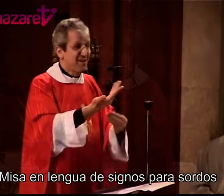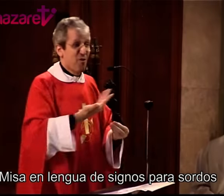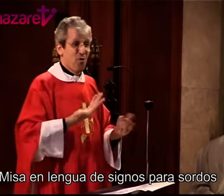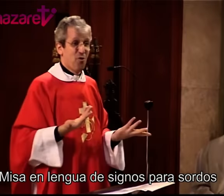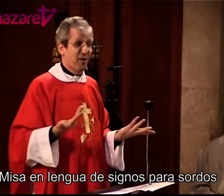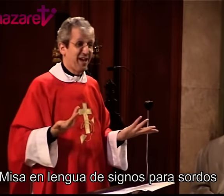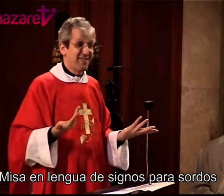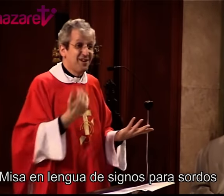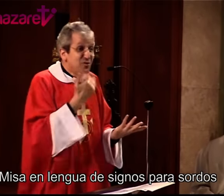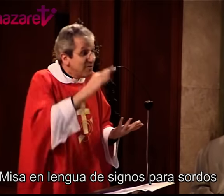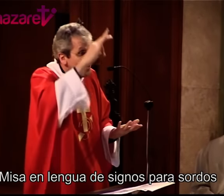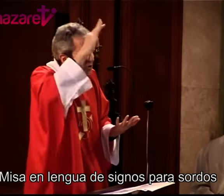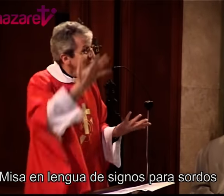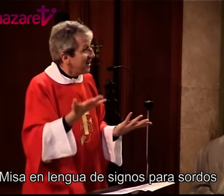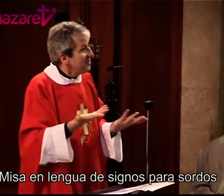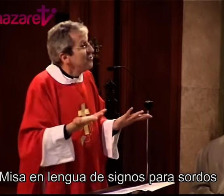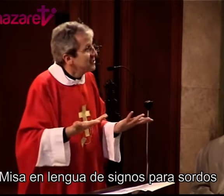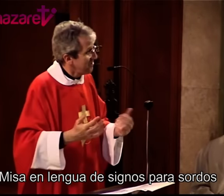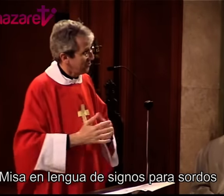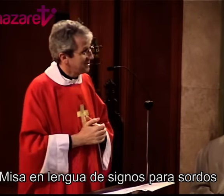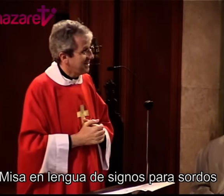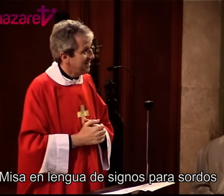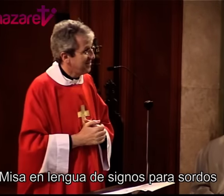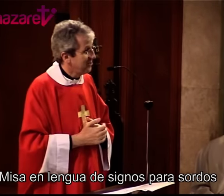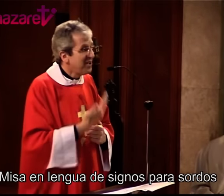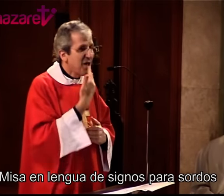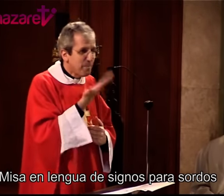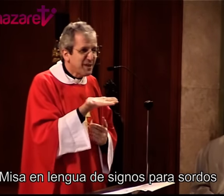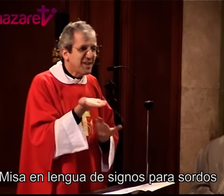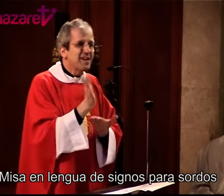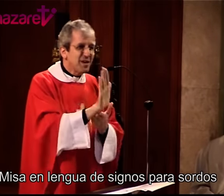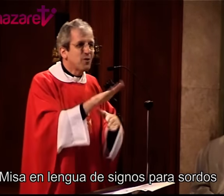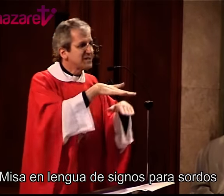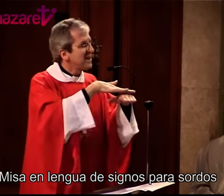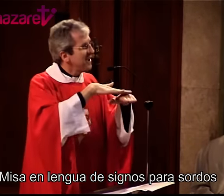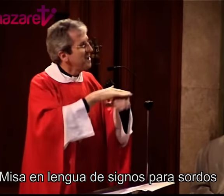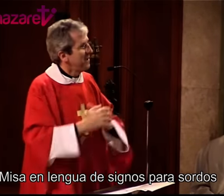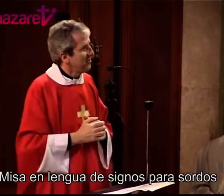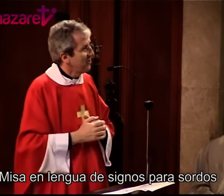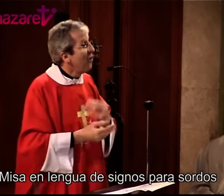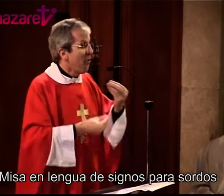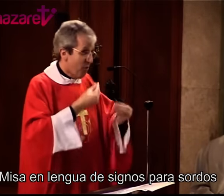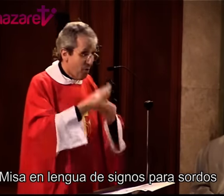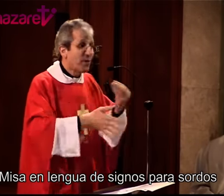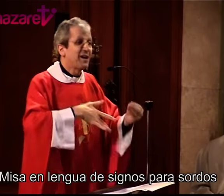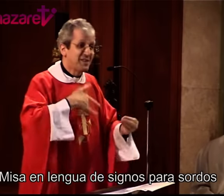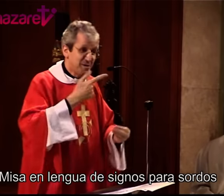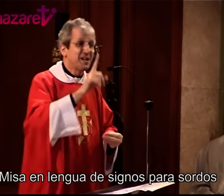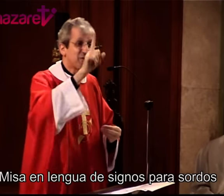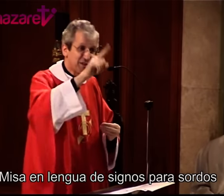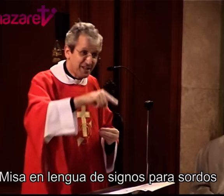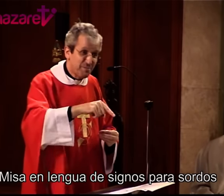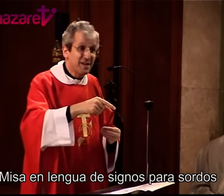saben lo que hacen. Lo ignoran, no saben lo que están haciendo. Pide y muestra el perdón. Obra